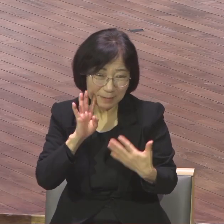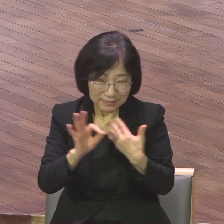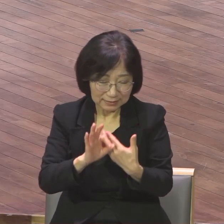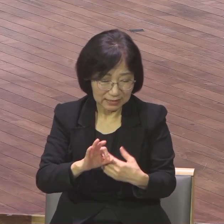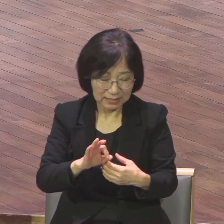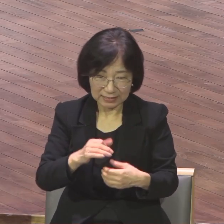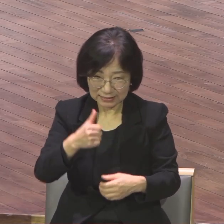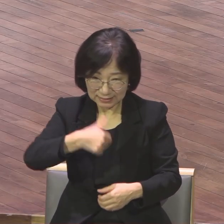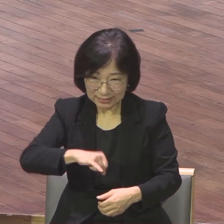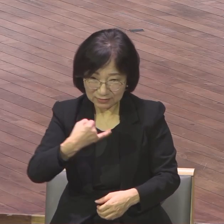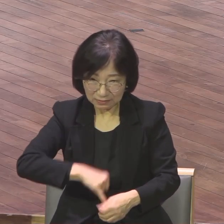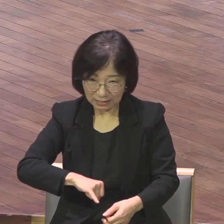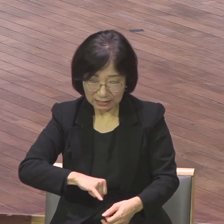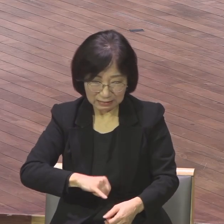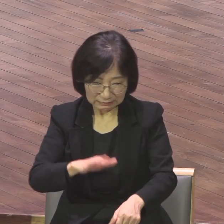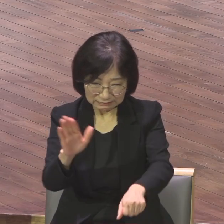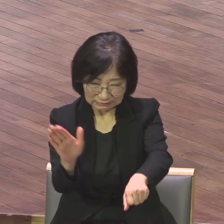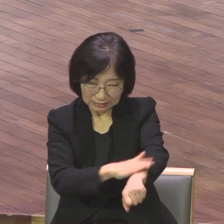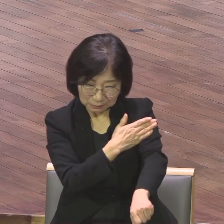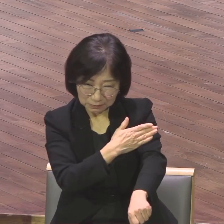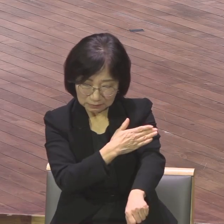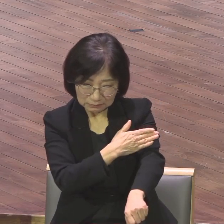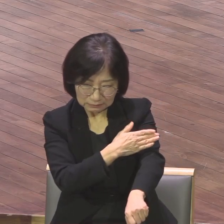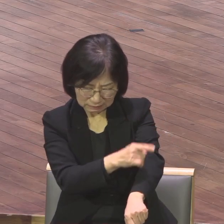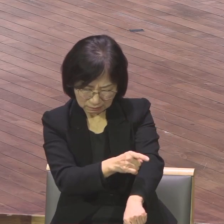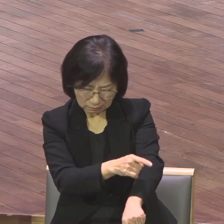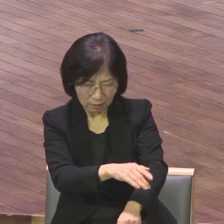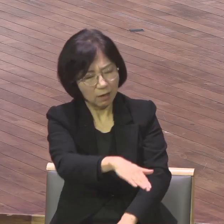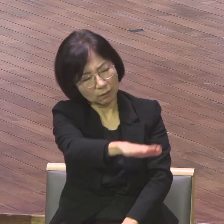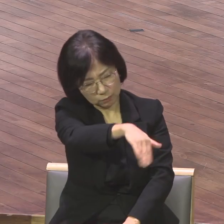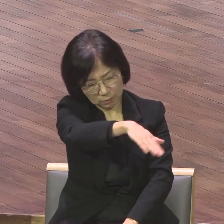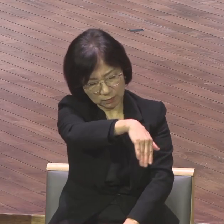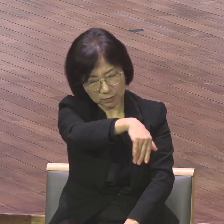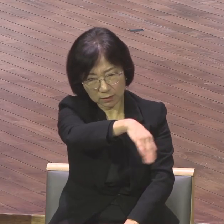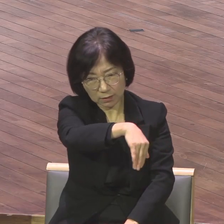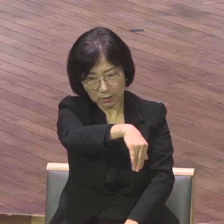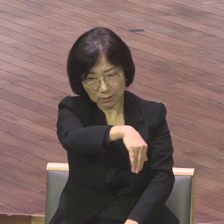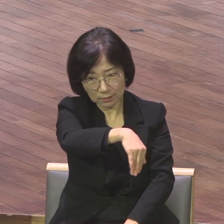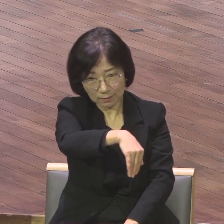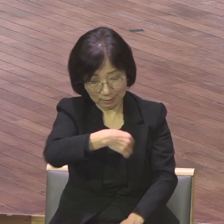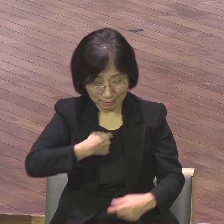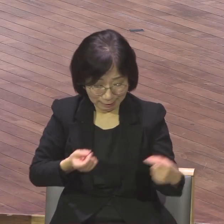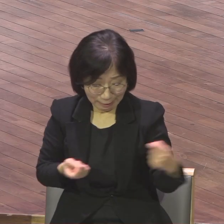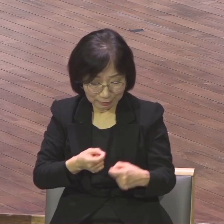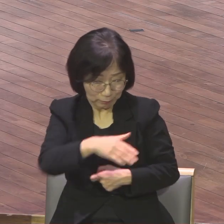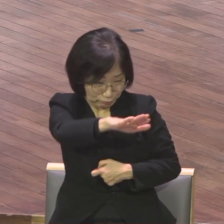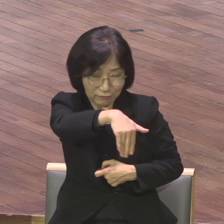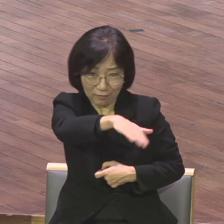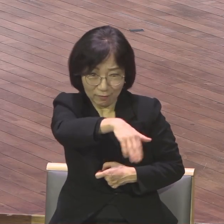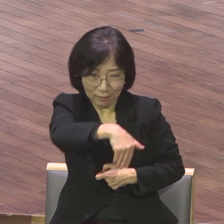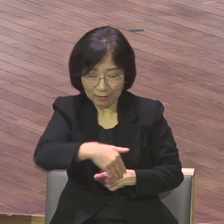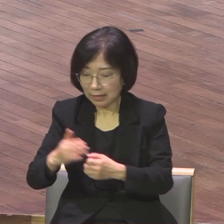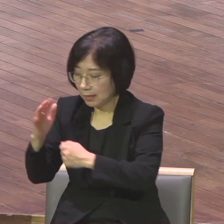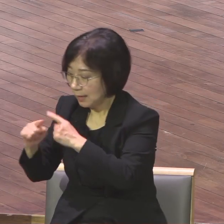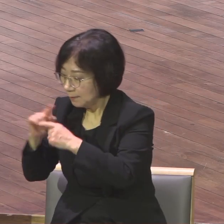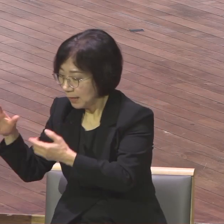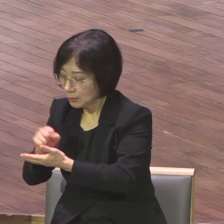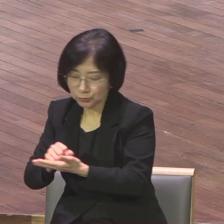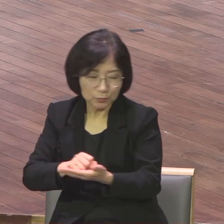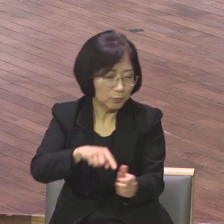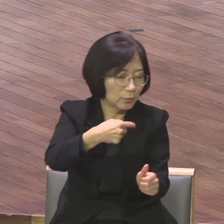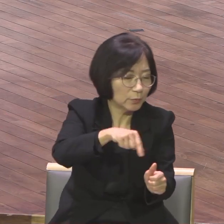판단을 못하면 곁으로 불러서 성령을 바탕으로 하나님의 말씀을 가르쳤다, 이런 말이에요.